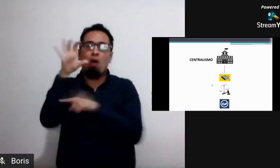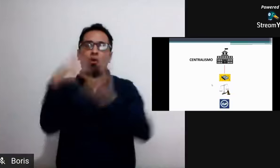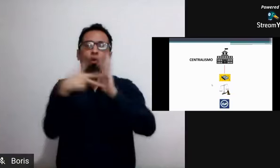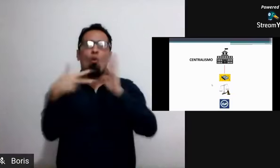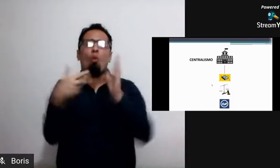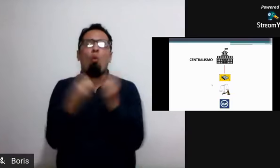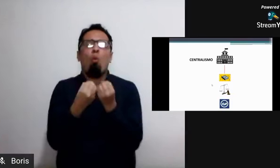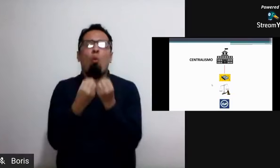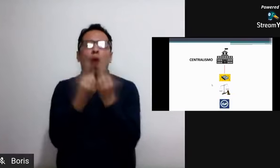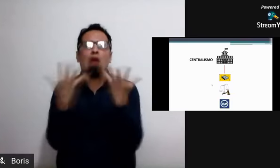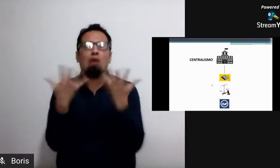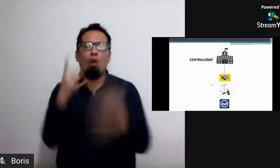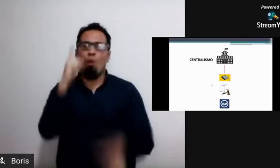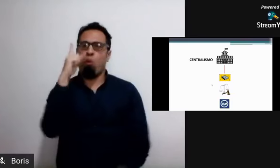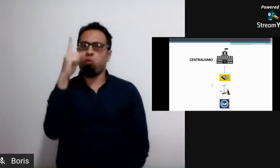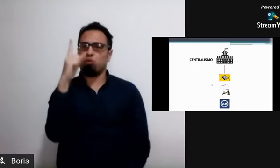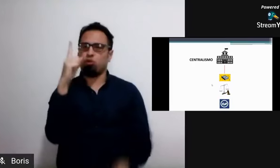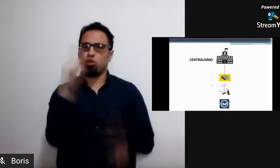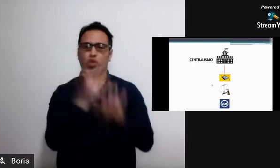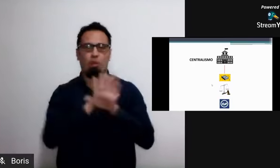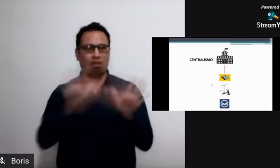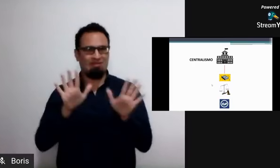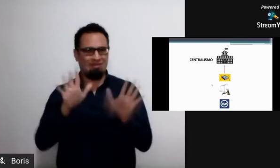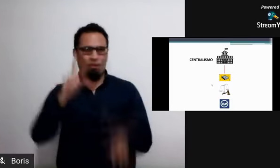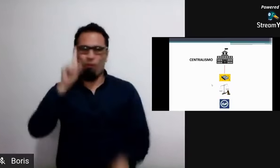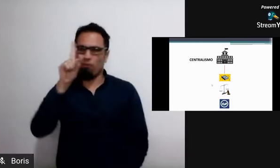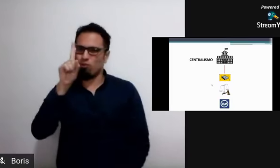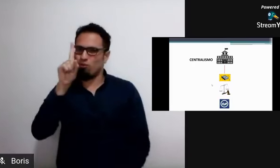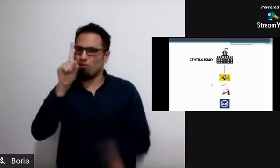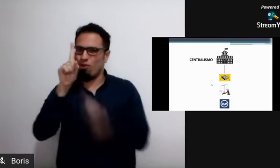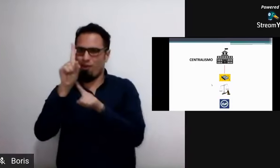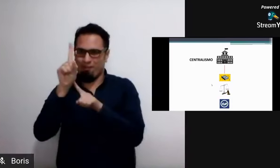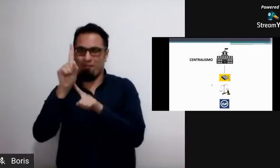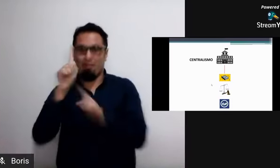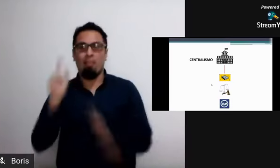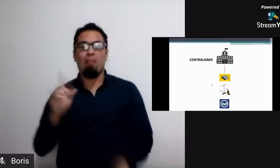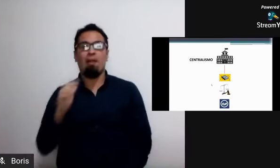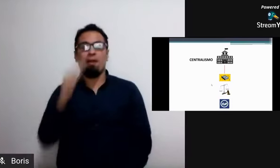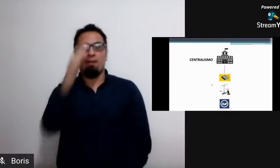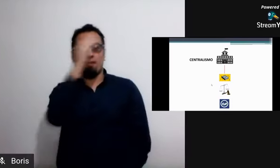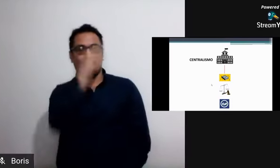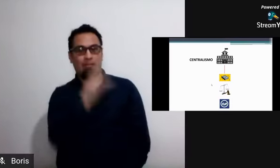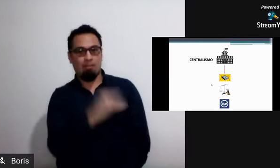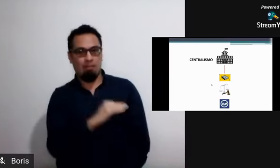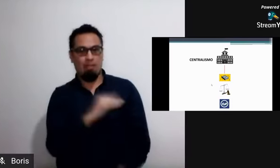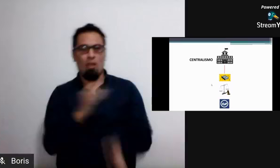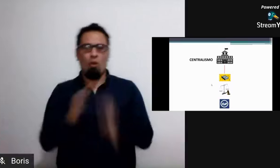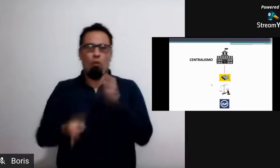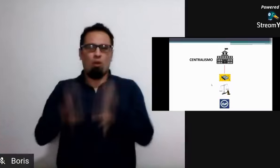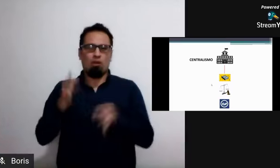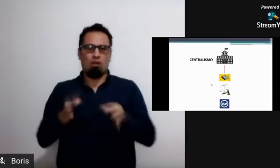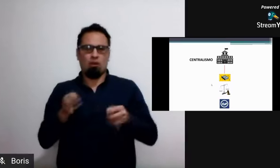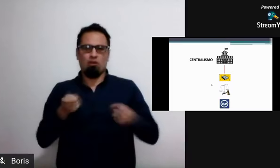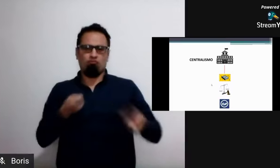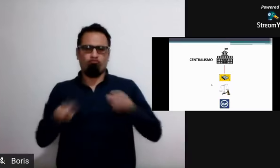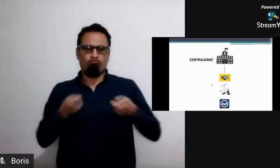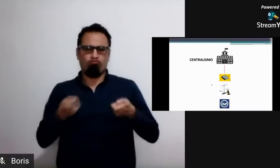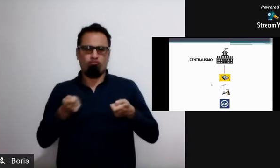leyes por donde se orientan muchos asuntos en el país. Sin embargo, se tiene en cuenta en